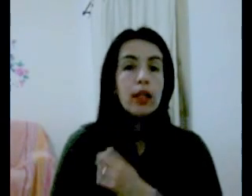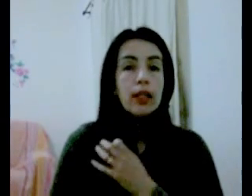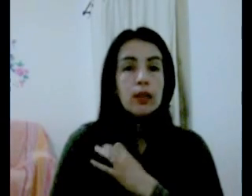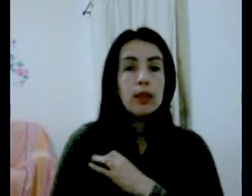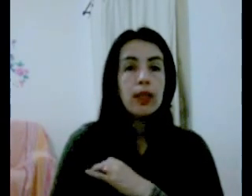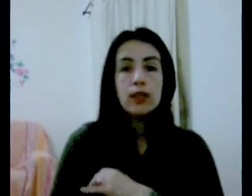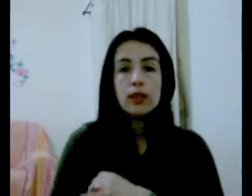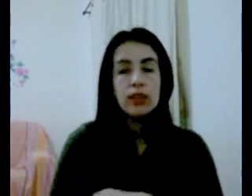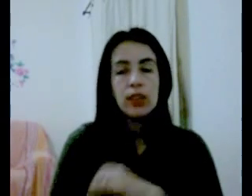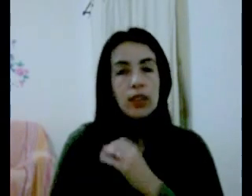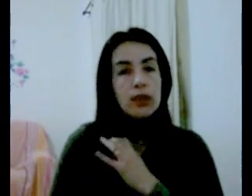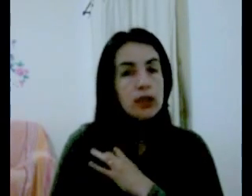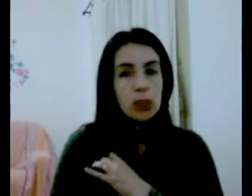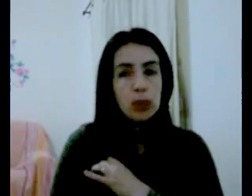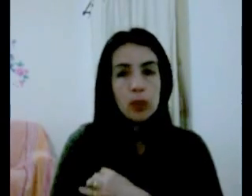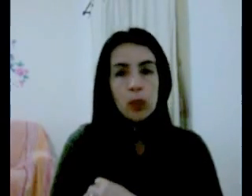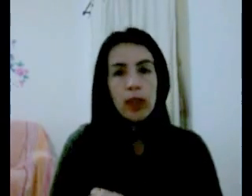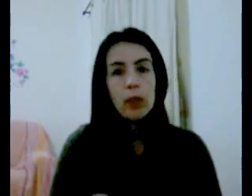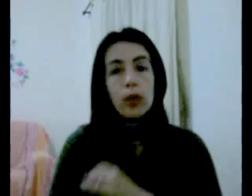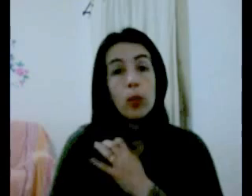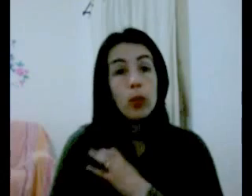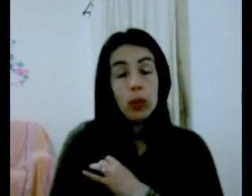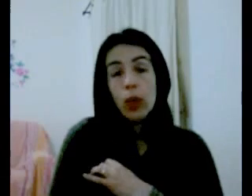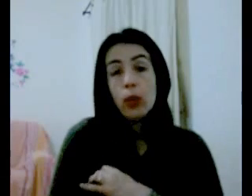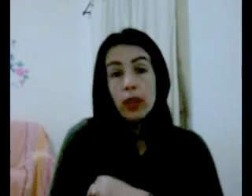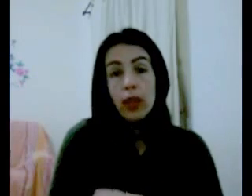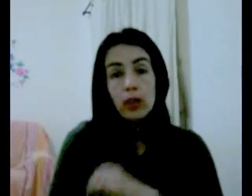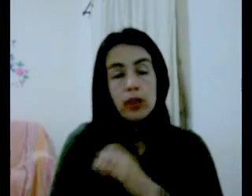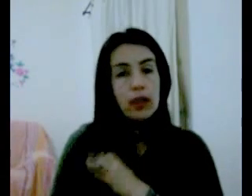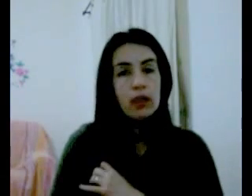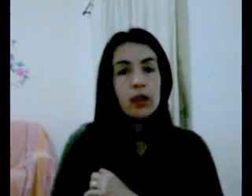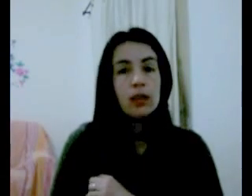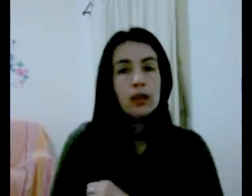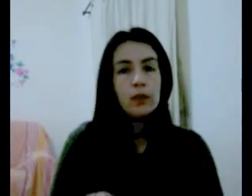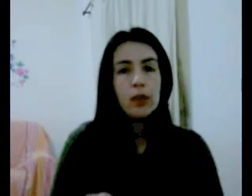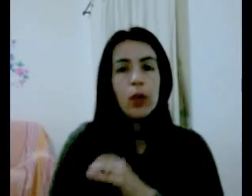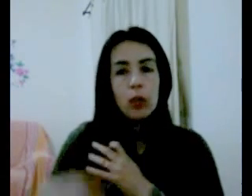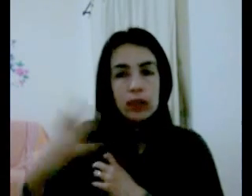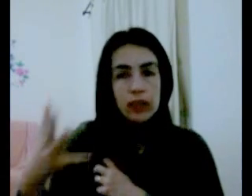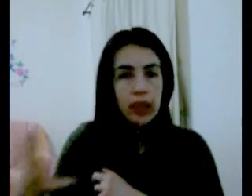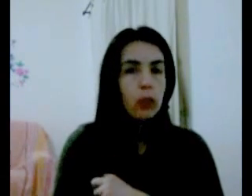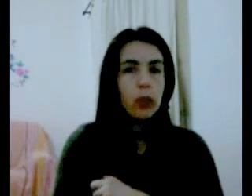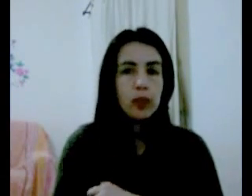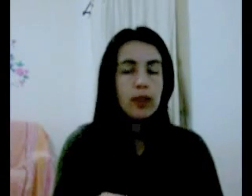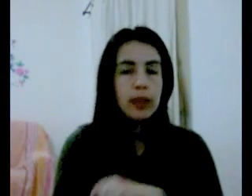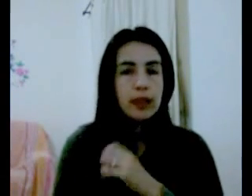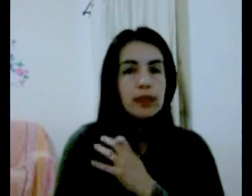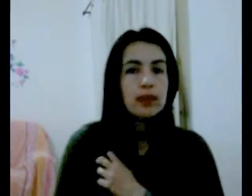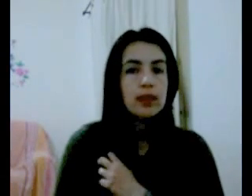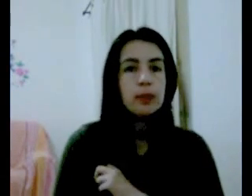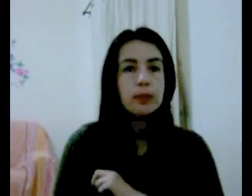também, quem já teve esse tipo de problema, qual que é, né, que nome que se dá um problema desses,